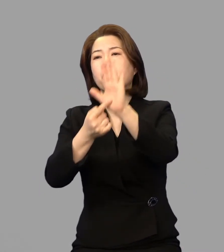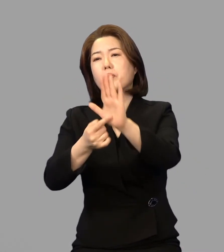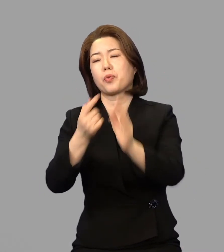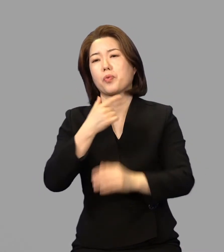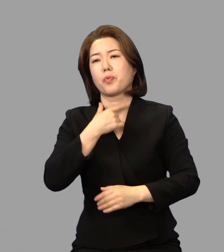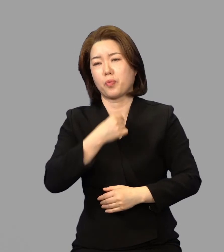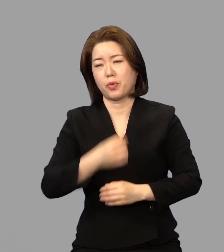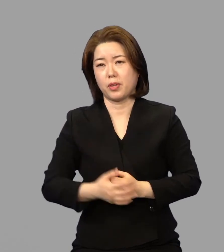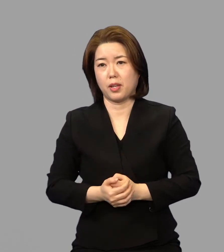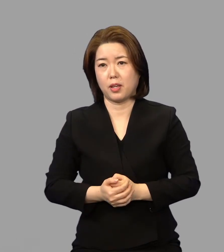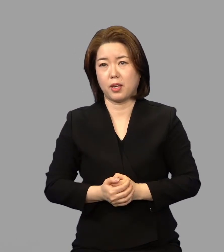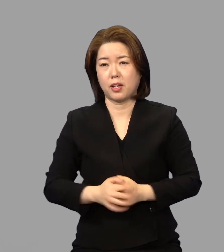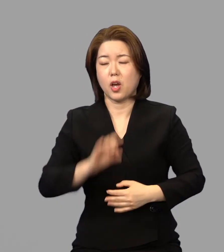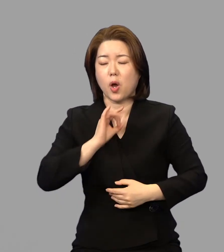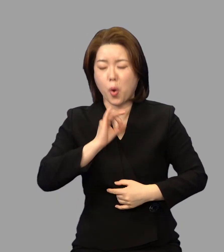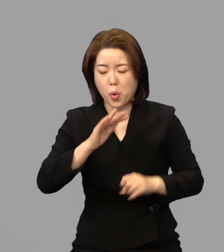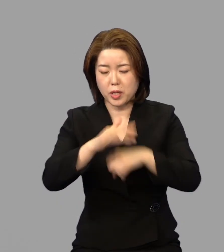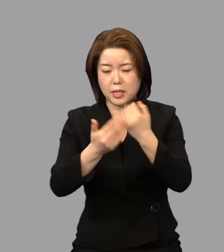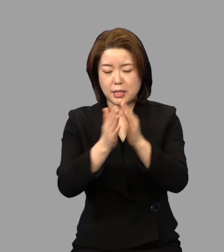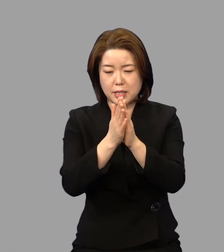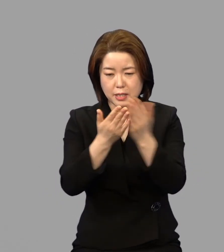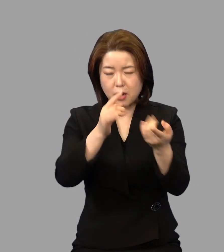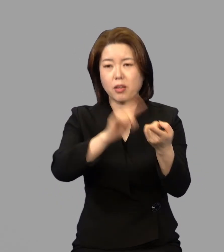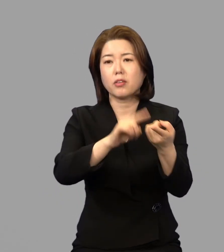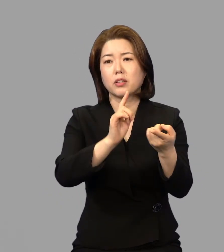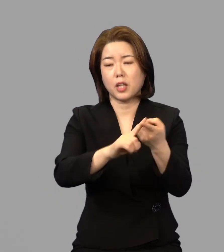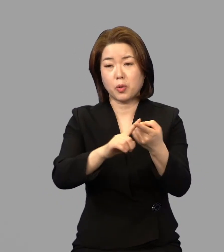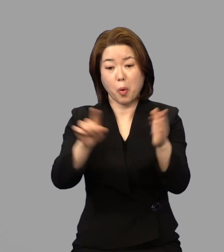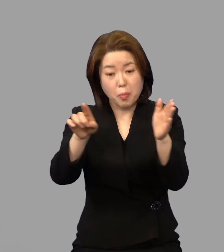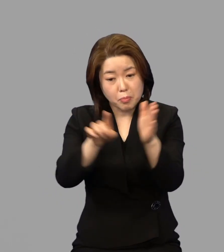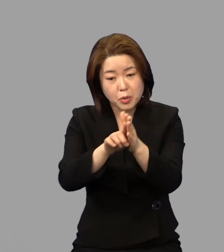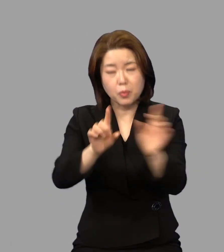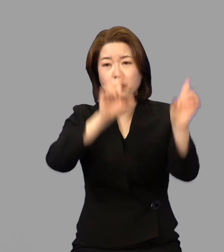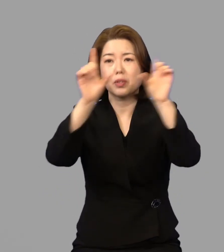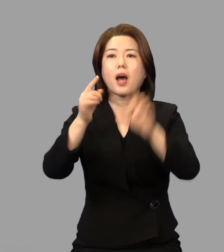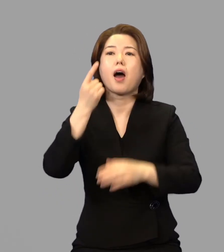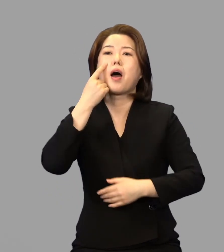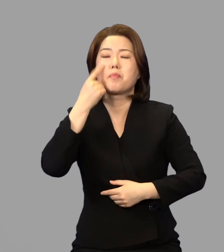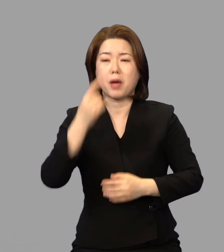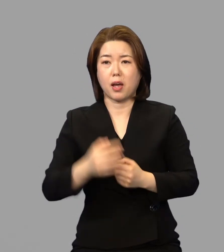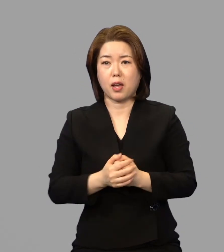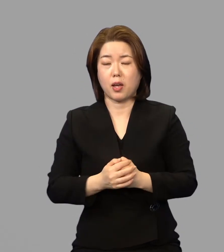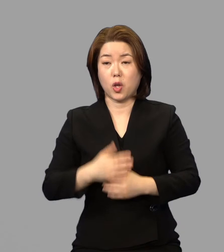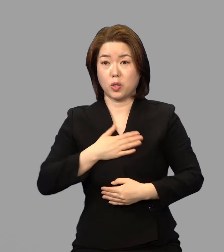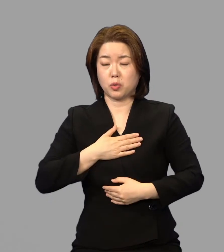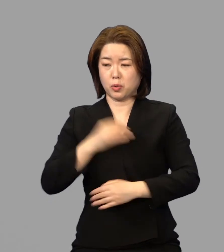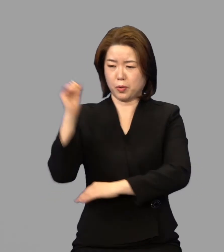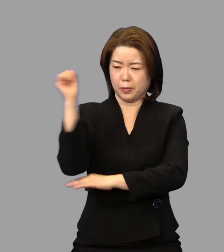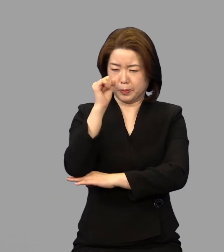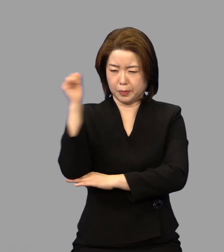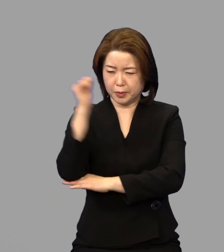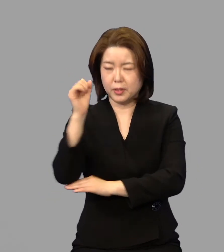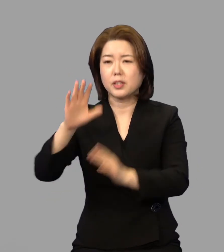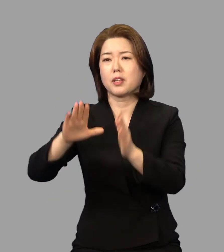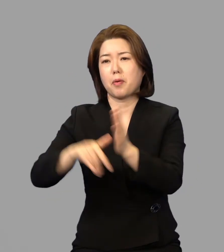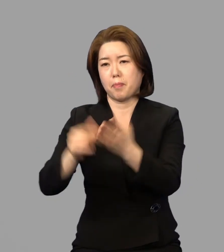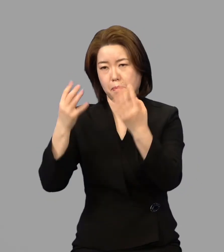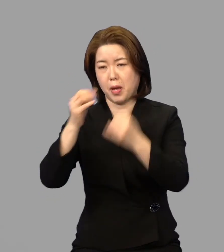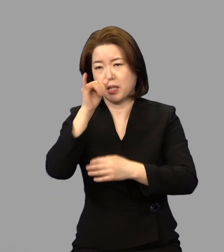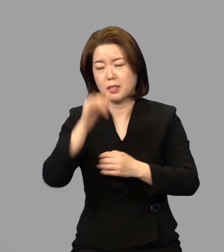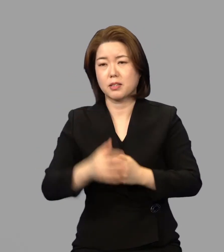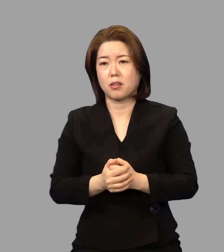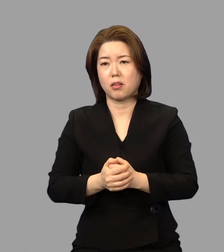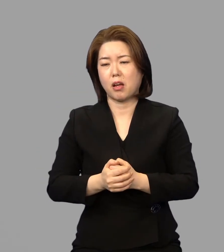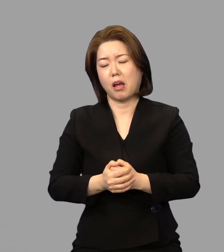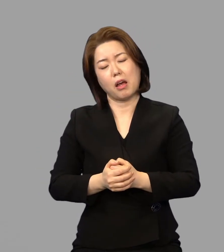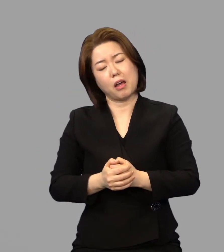것은 오직 성경대로 한번 믿어보고 살아보자는 거예요. 저도 흔들릴 때, 휘청할 때가 많습니다. 안 되나